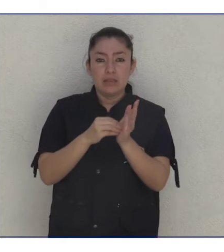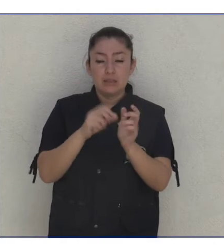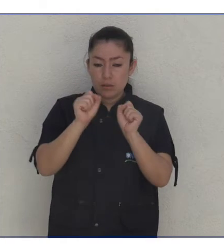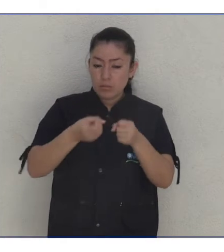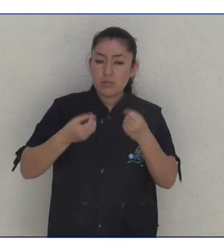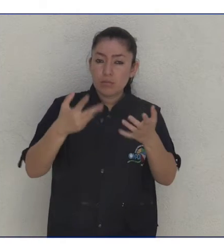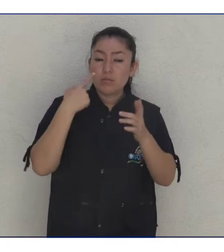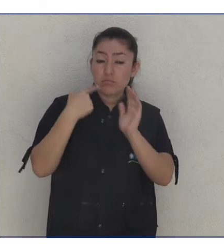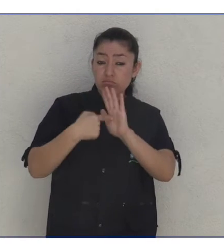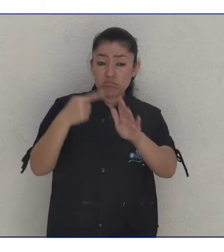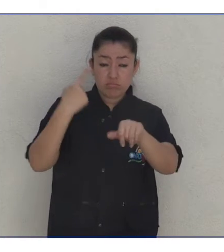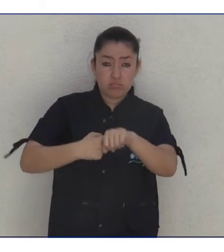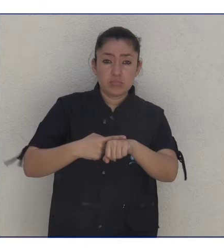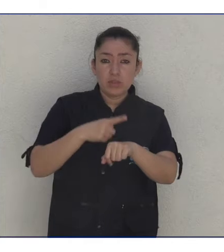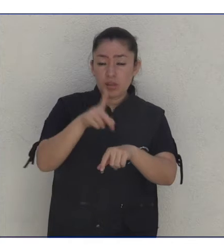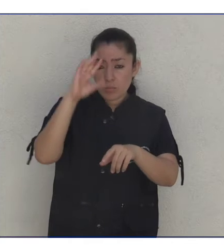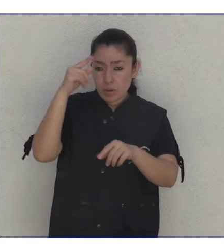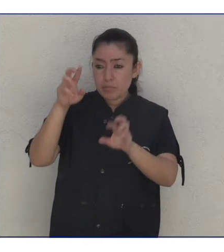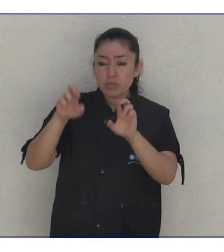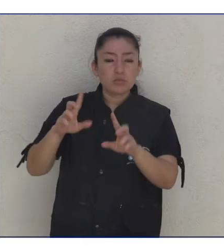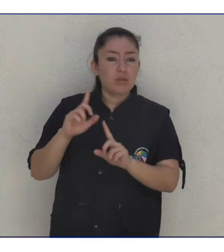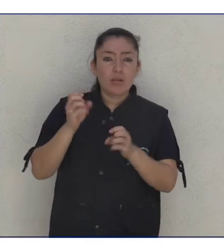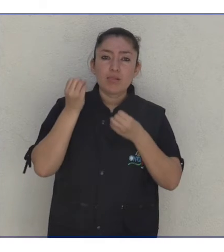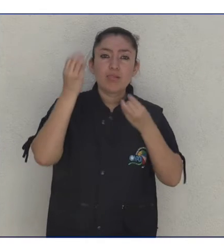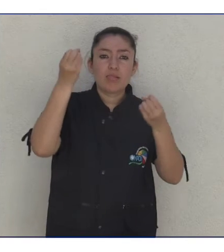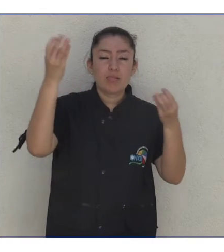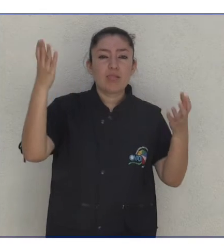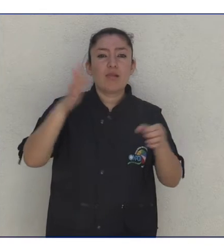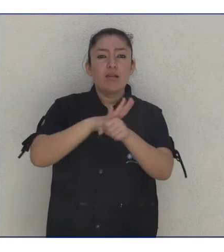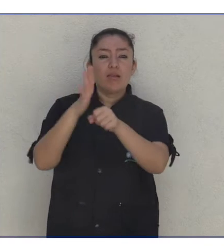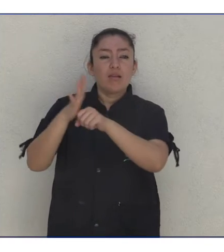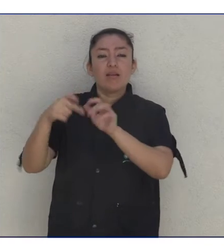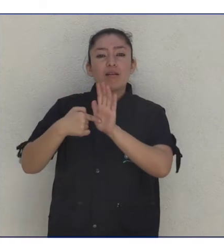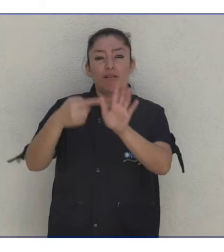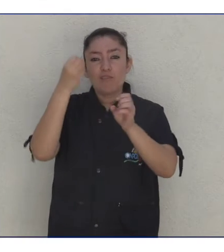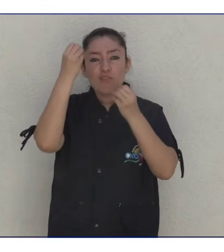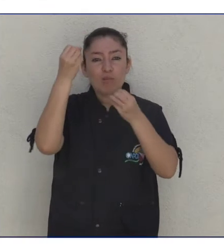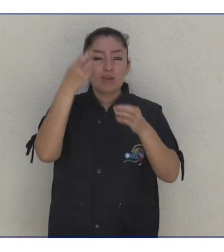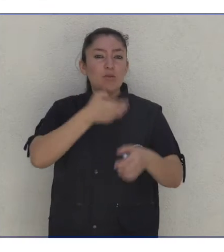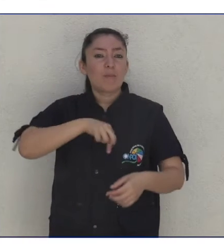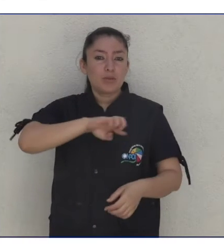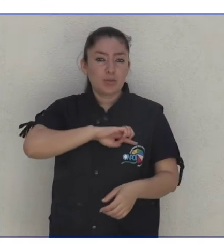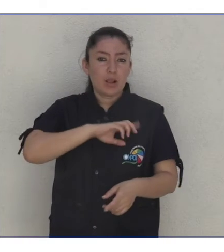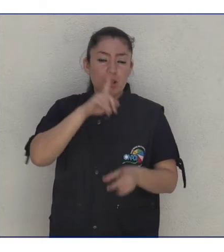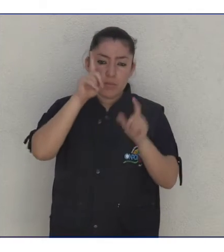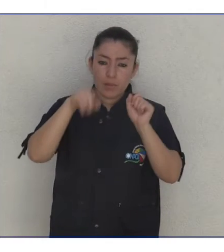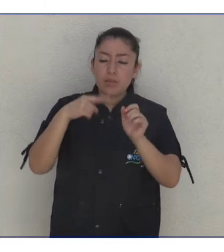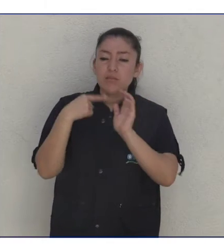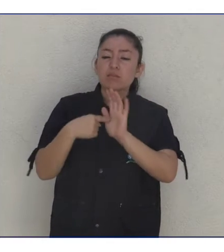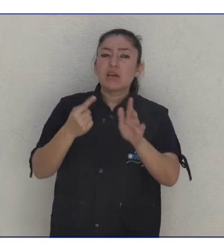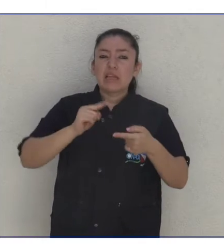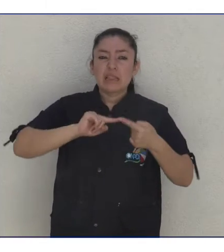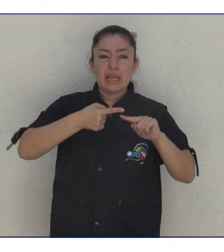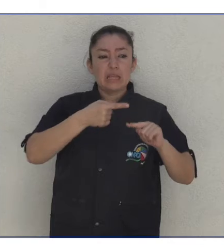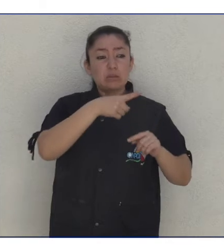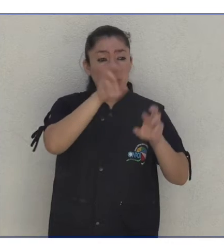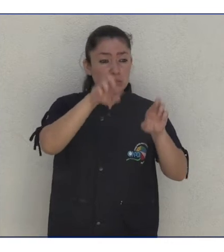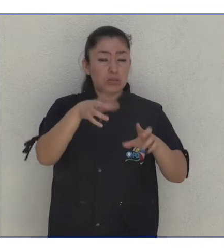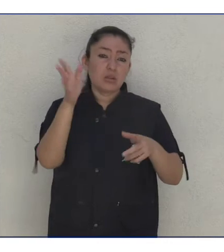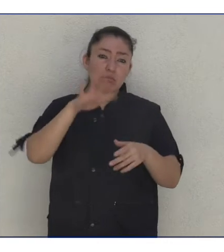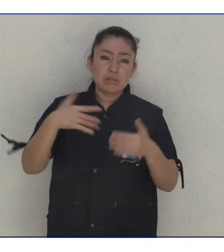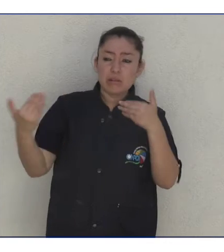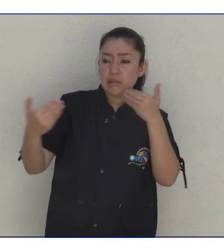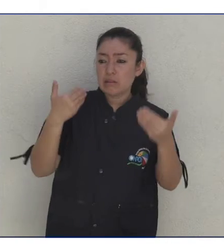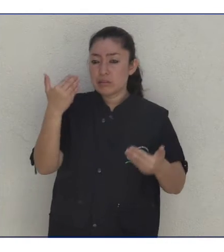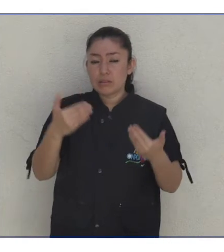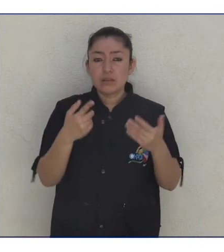delito. La sanción penal se aplicará sin perjuicio de las responsabilidades civiles correspondientes y los daños y perjuicios que se pudieran generar